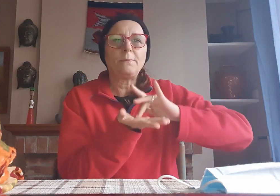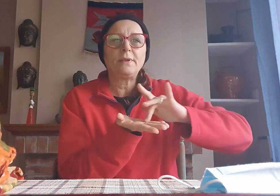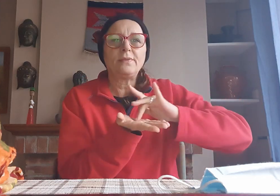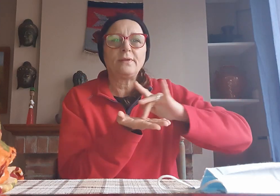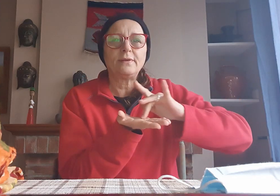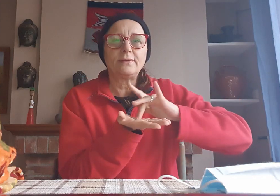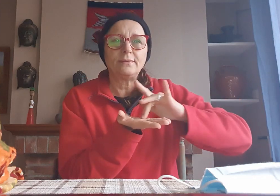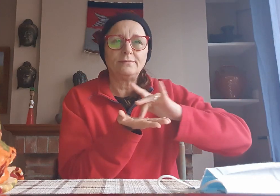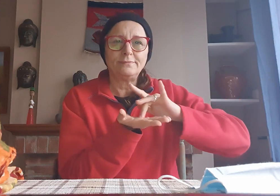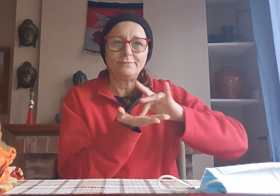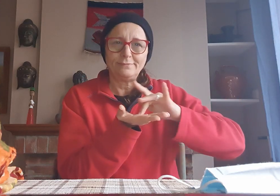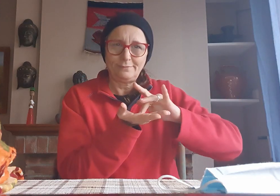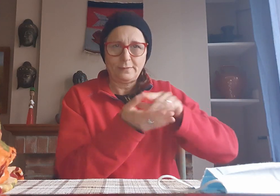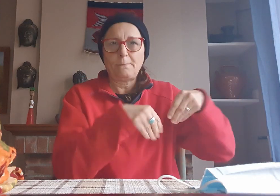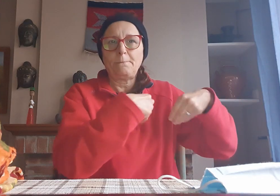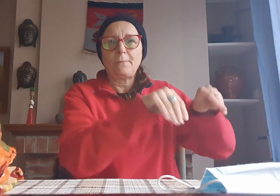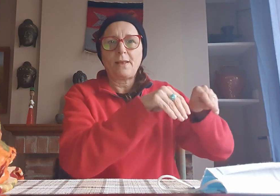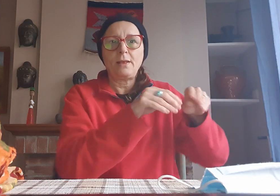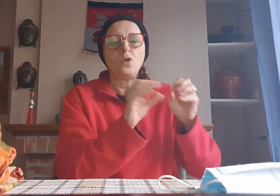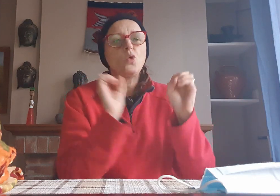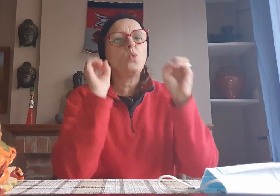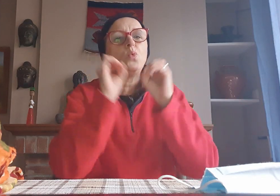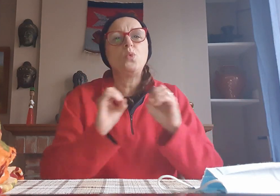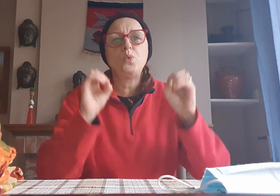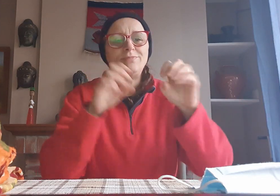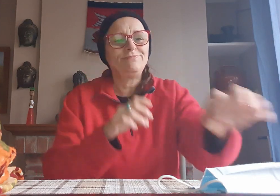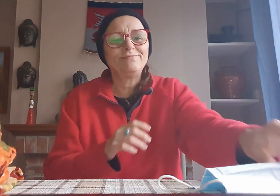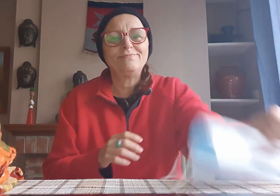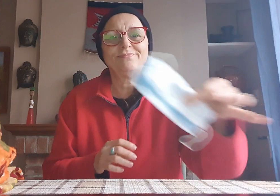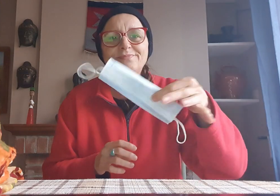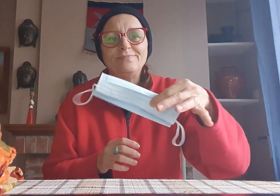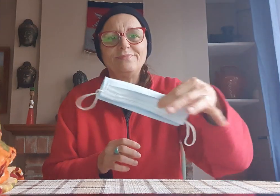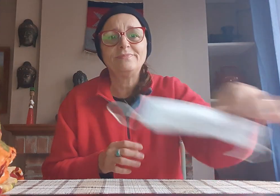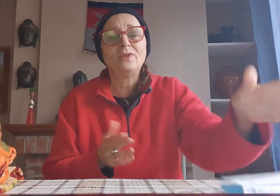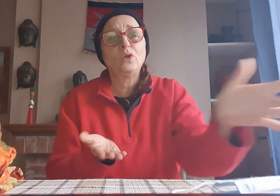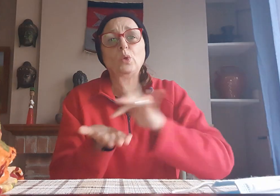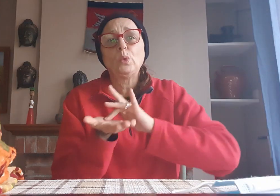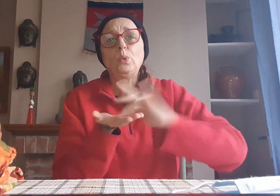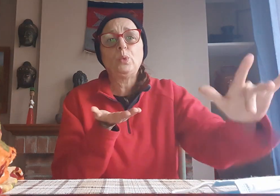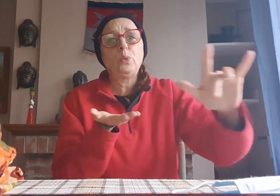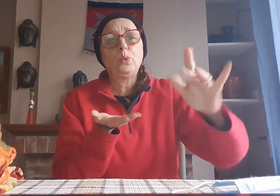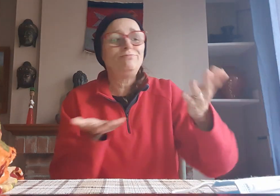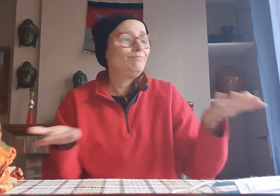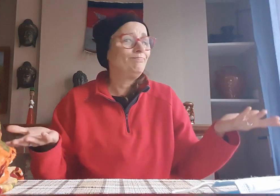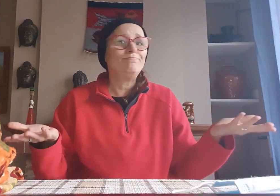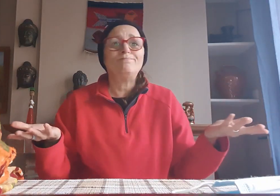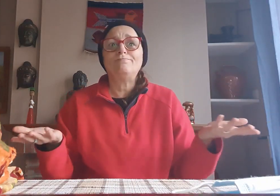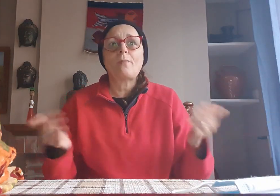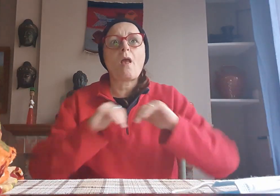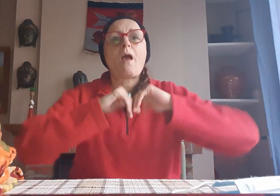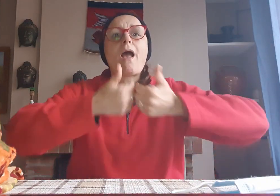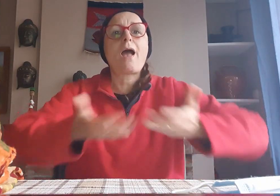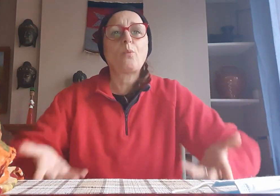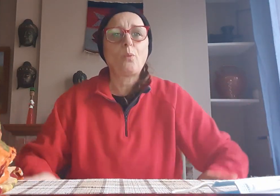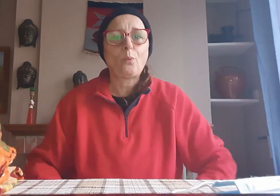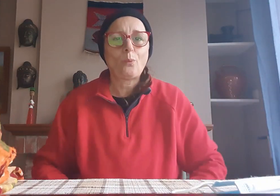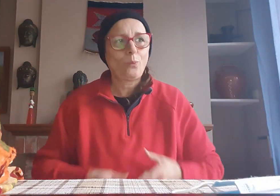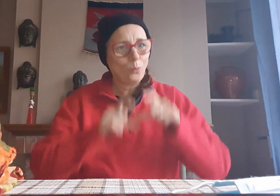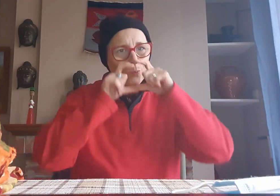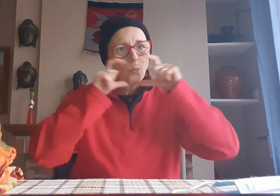Lo mejor de esta parcela es que cuanto más te adentras, más se va a ver el Hill, Century City y el océano. Gracias, Tracy. Veamos la otra.